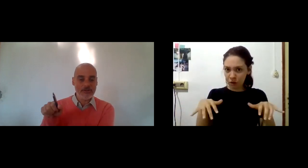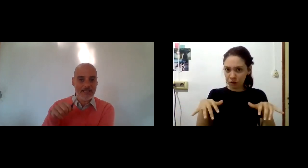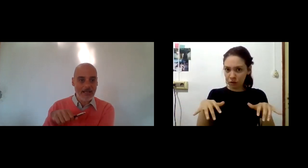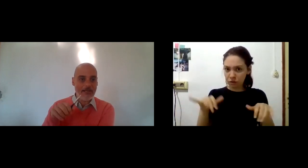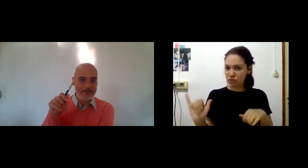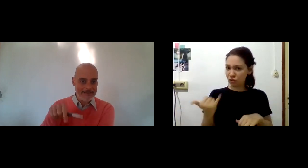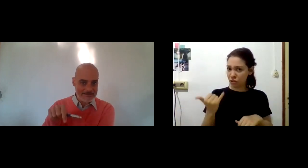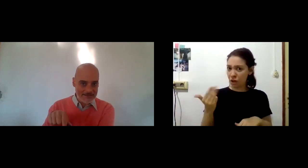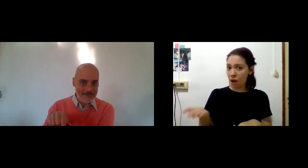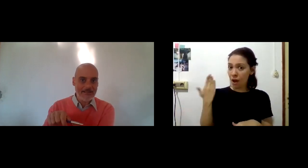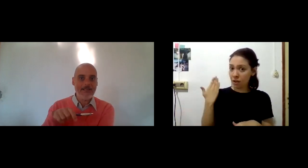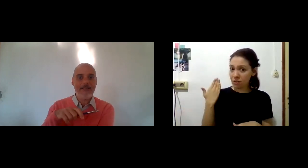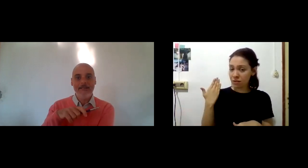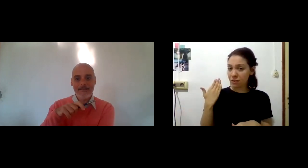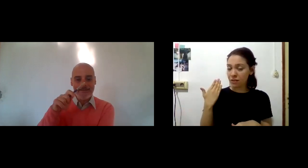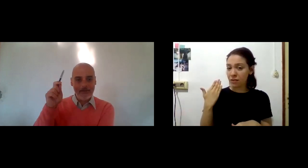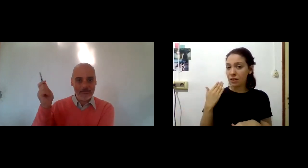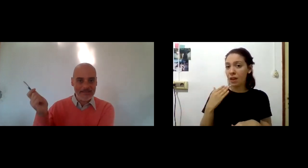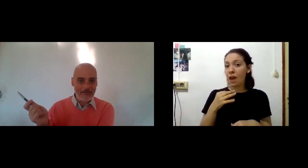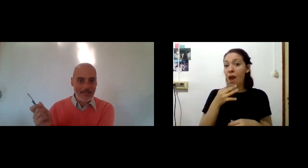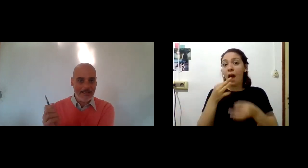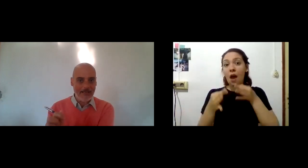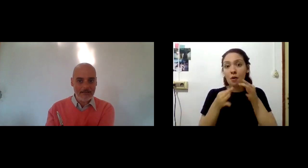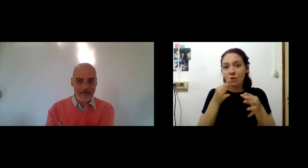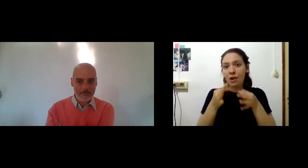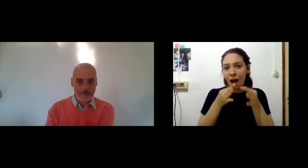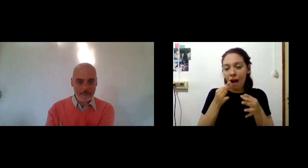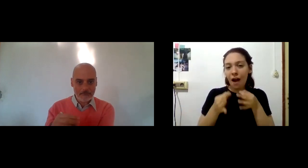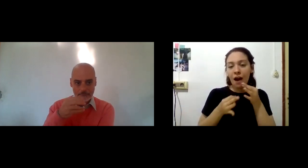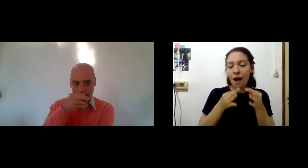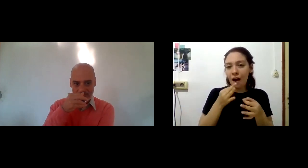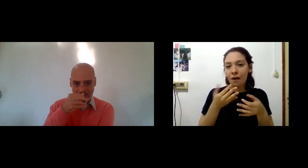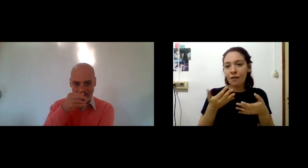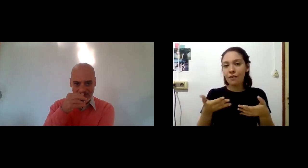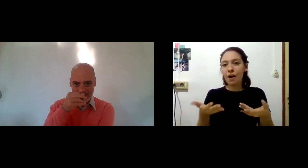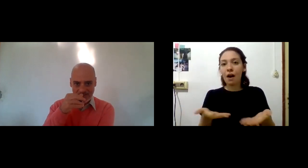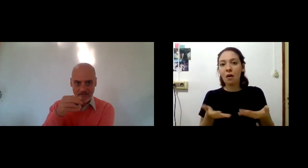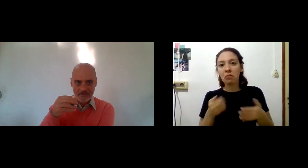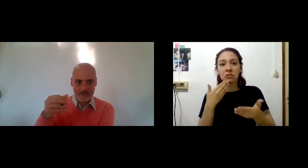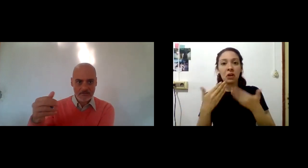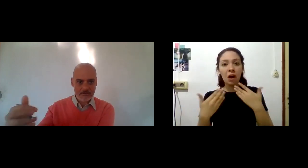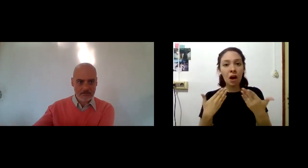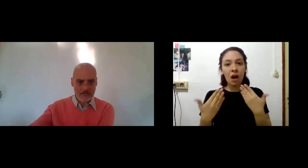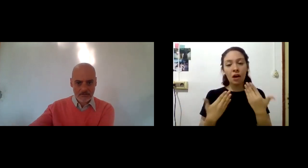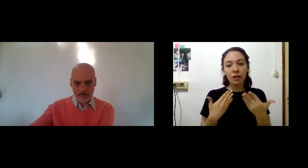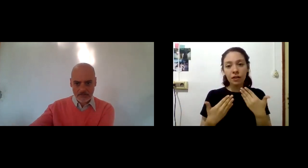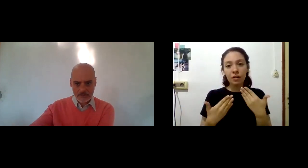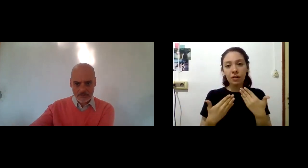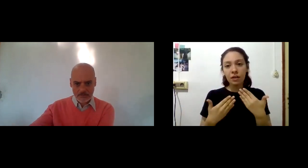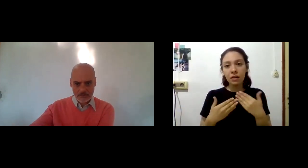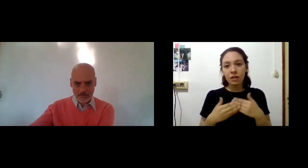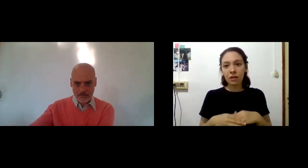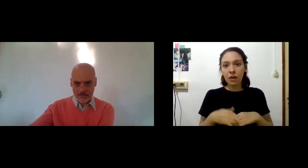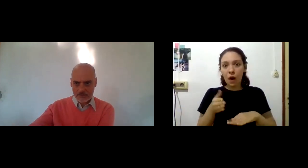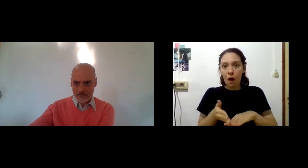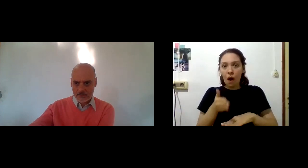donde yo indicaba de esta charla y los Yo invitaba no recibí correo personalmente, Yo no a mí me pasó eso, yo me enteré por una compañera y